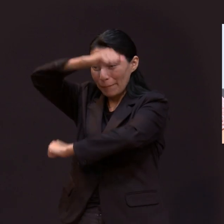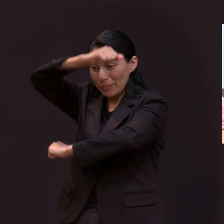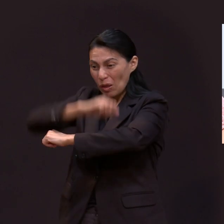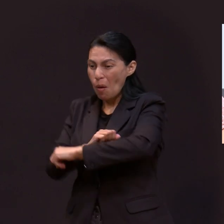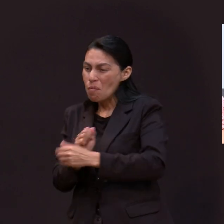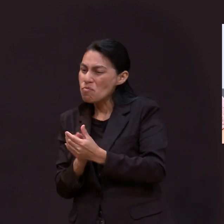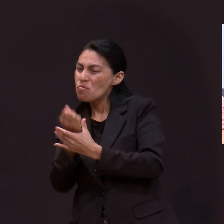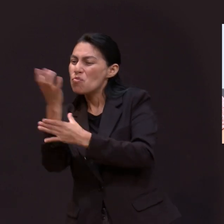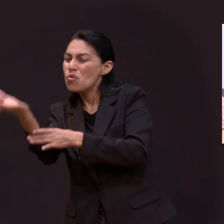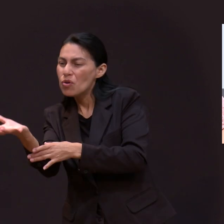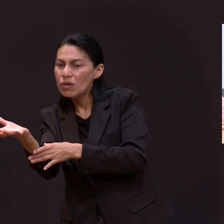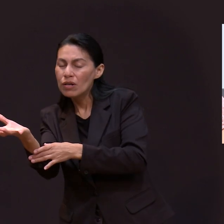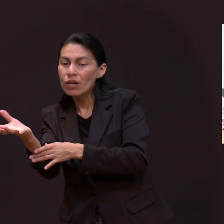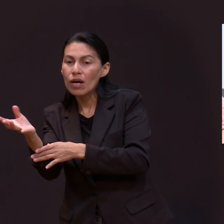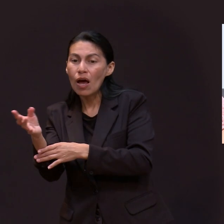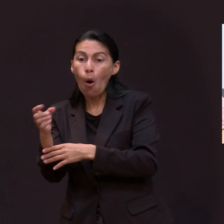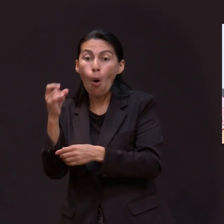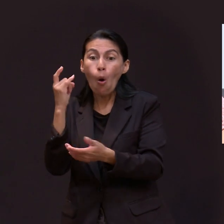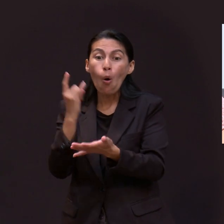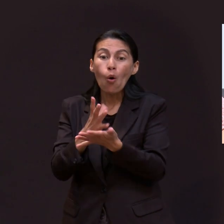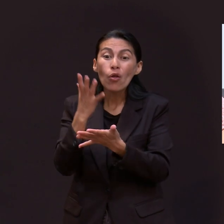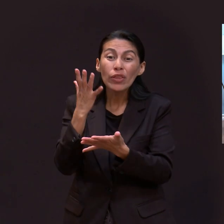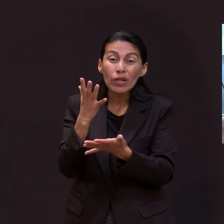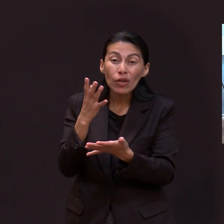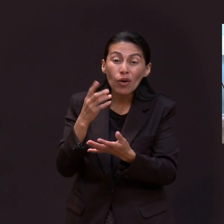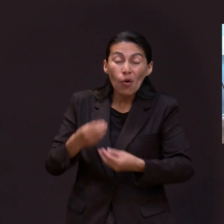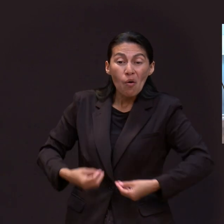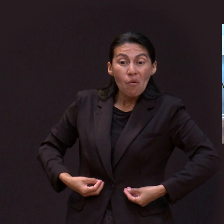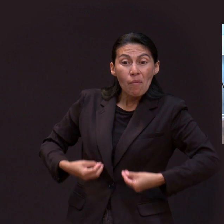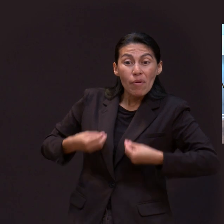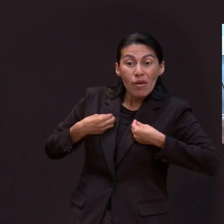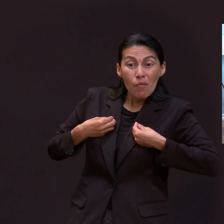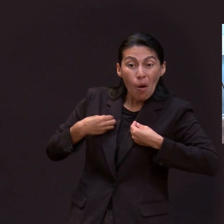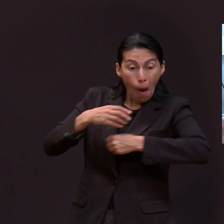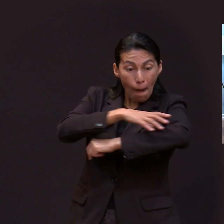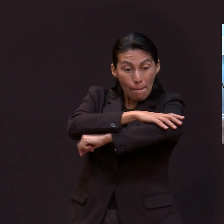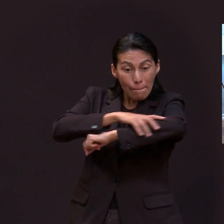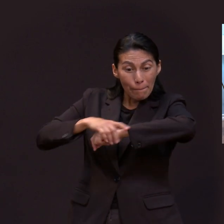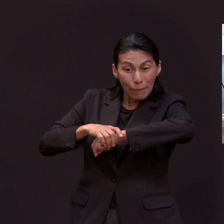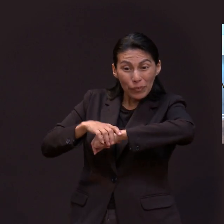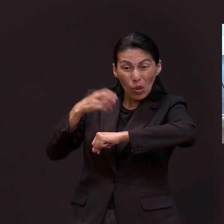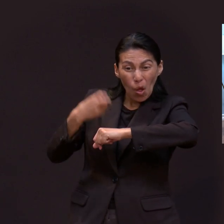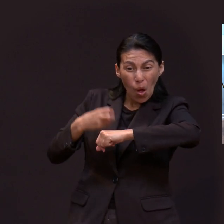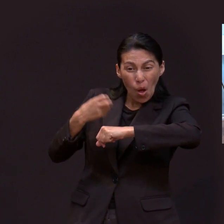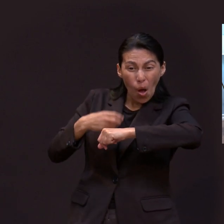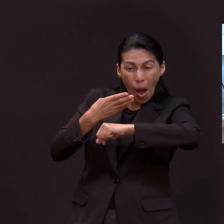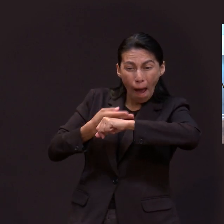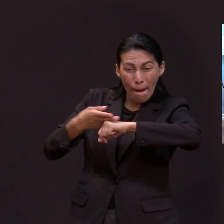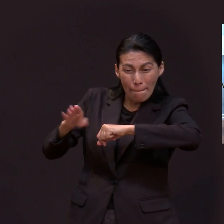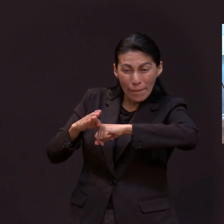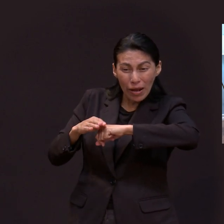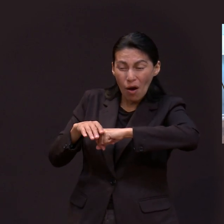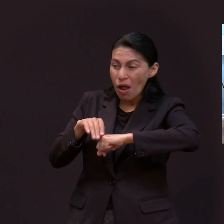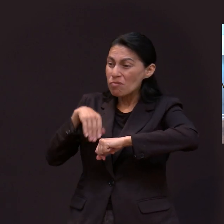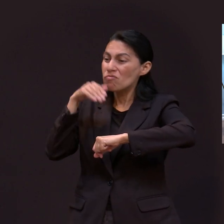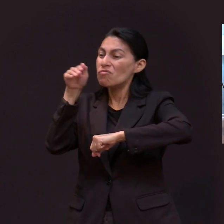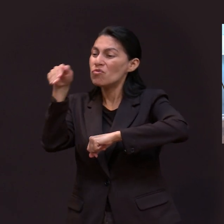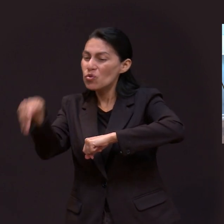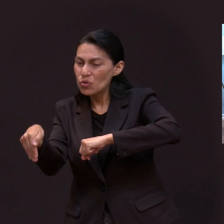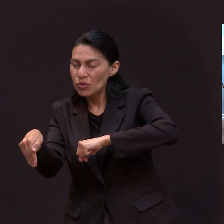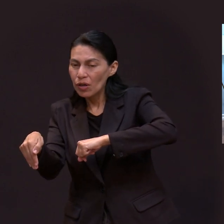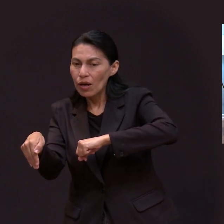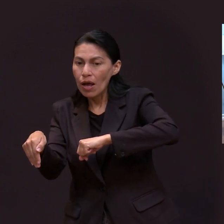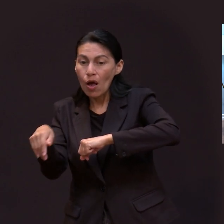cuatro sólo él quedó vivo de los cuatro con su mando ingresado cuando él vio estaba en él en el agua ya naval